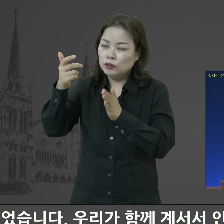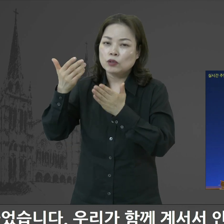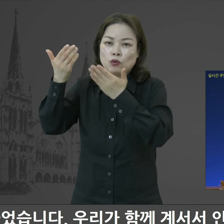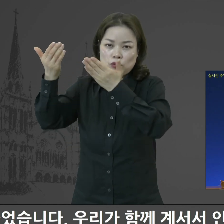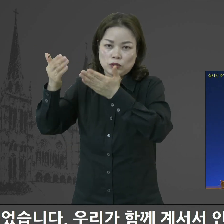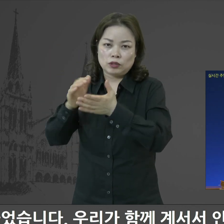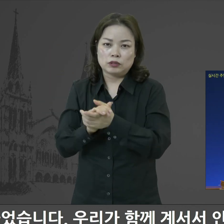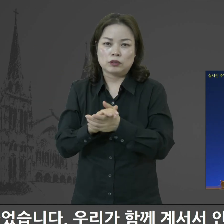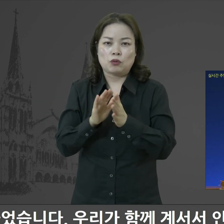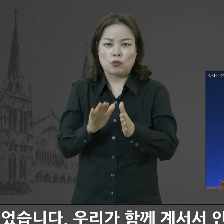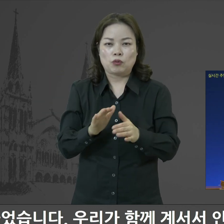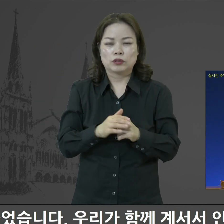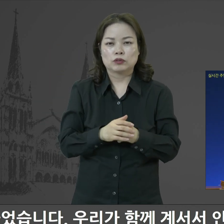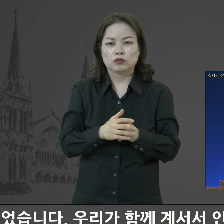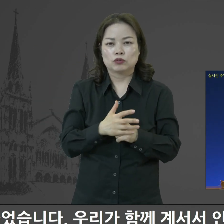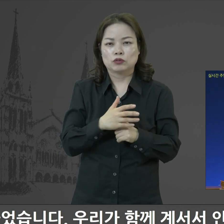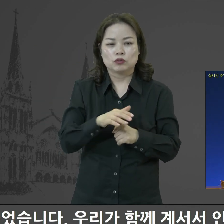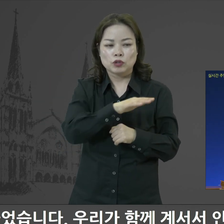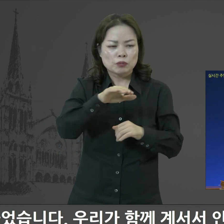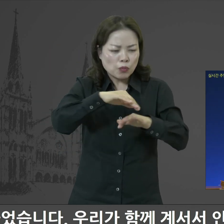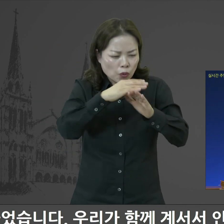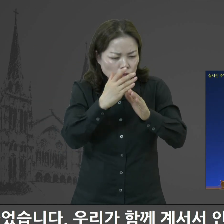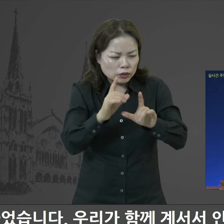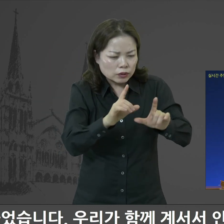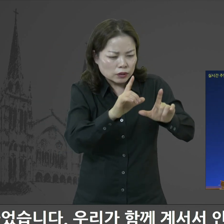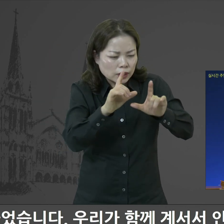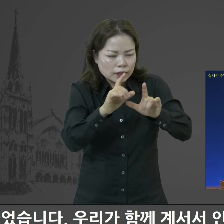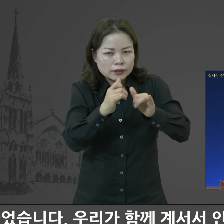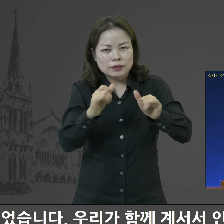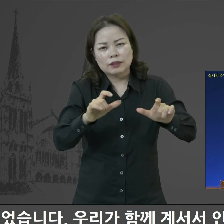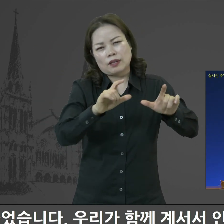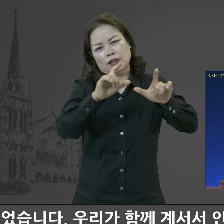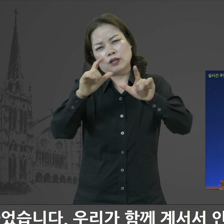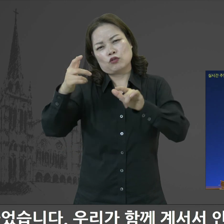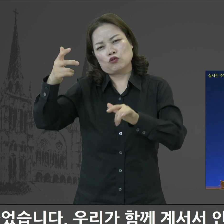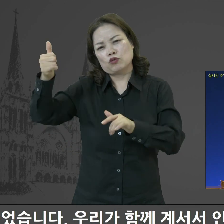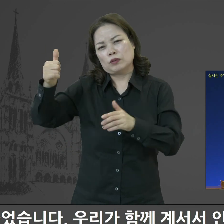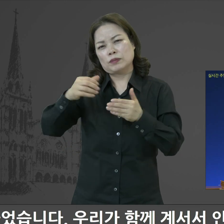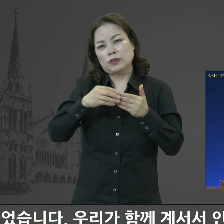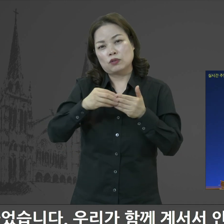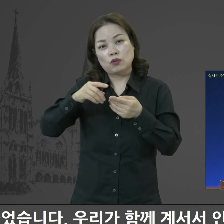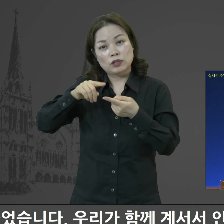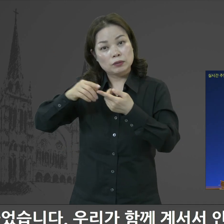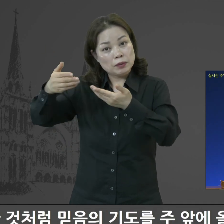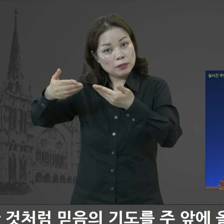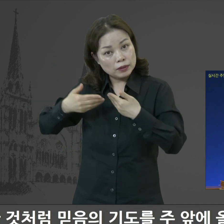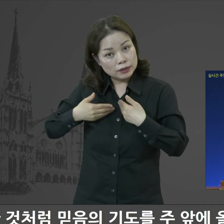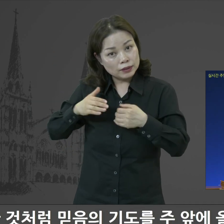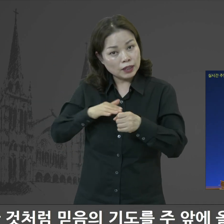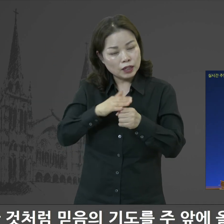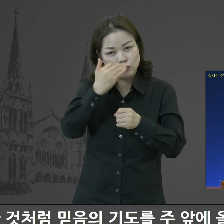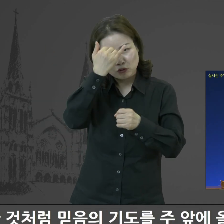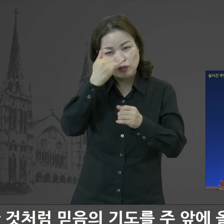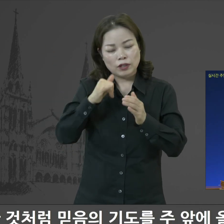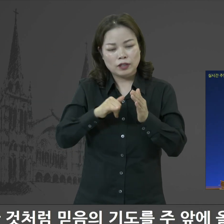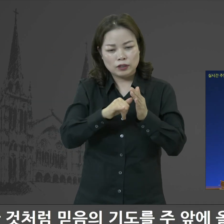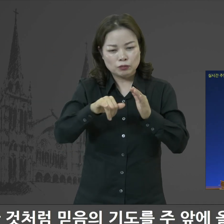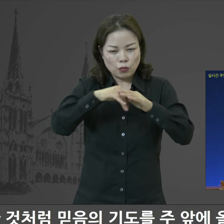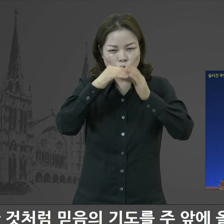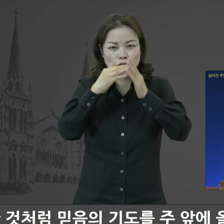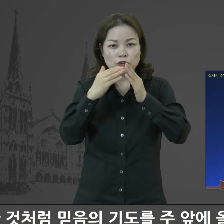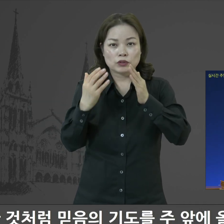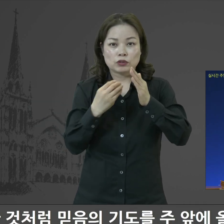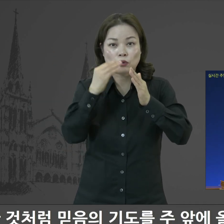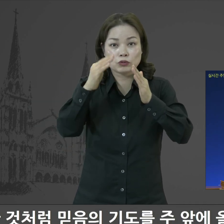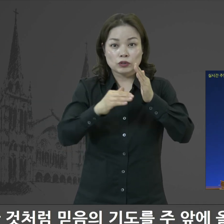통해서 올 한 해 우리의 모든 삶이, 우리의 모든 인생이 주님의 인도하심을 받는 우리 사랑하는 충현의 모든 성도님들